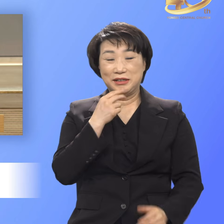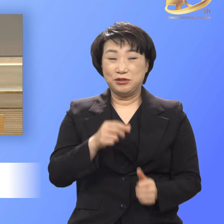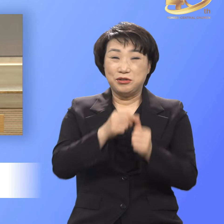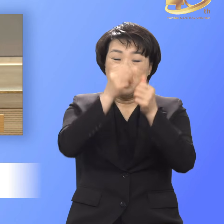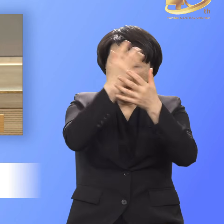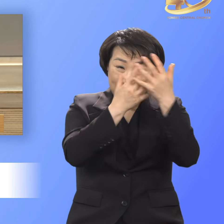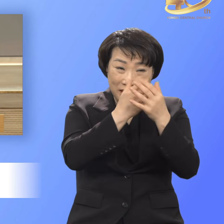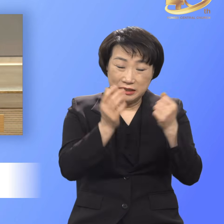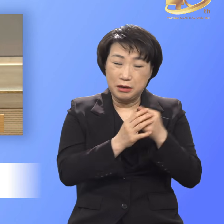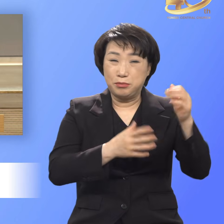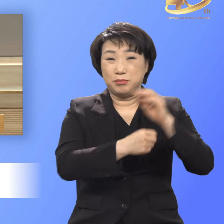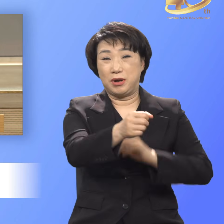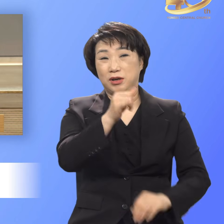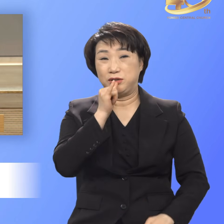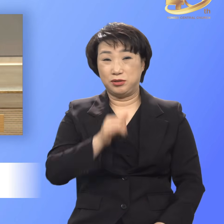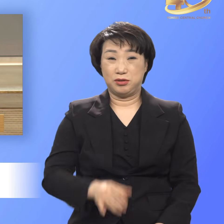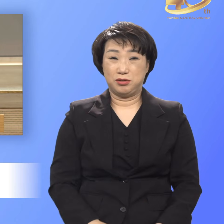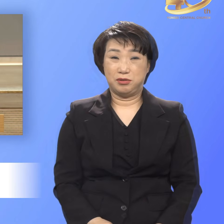구원관이 희미하니까 뺏기지.